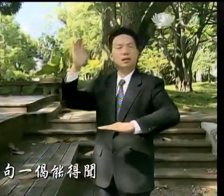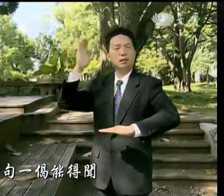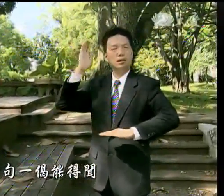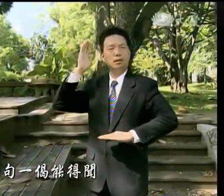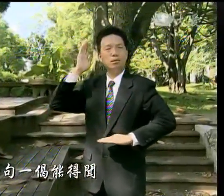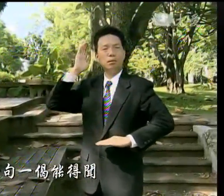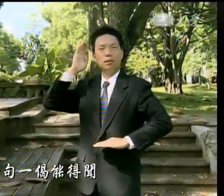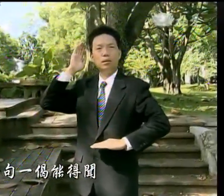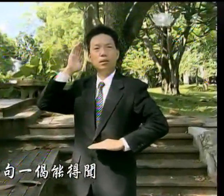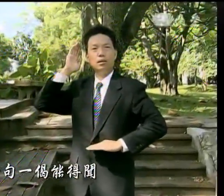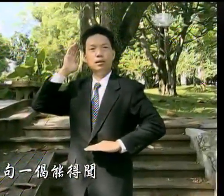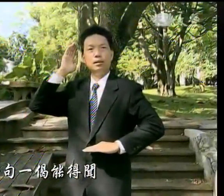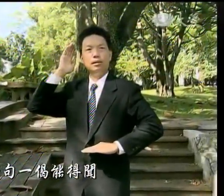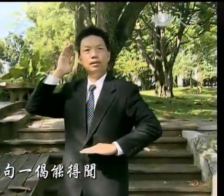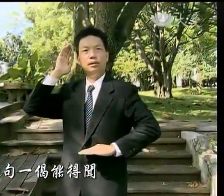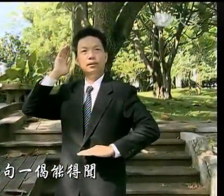的闻。